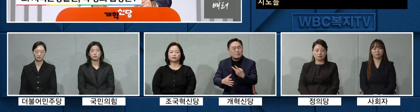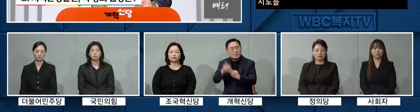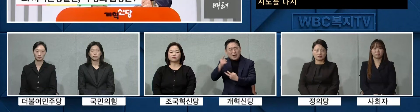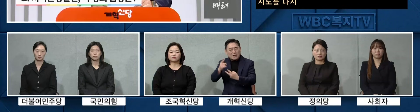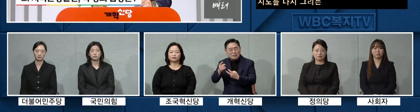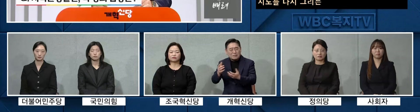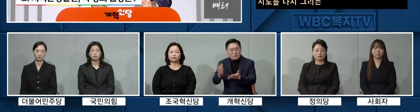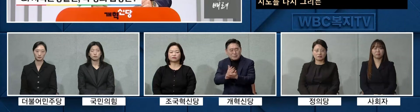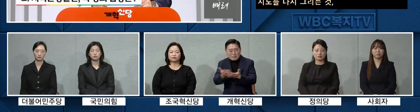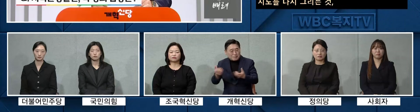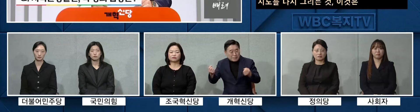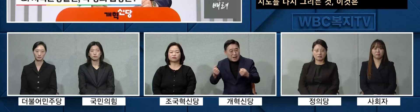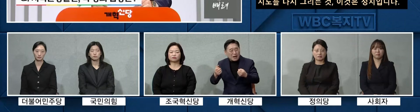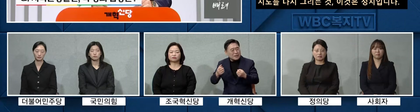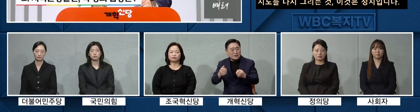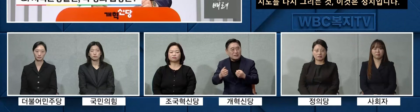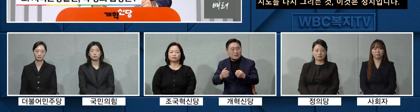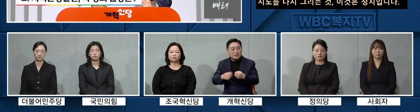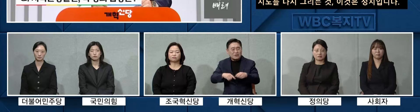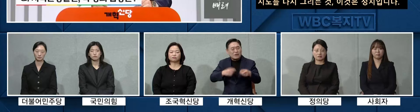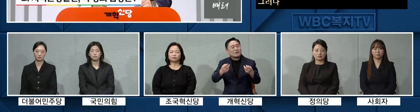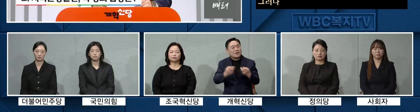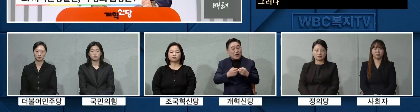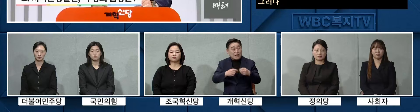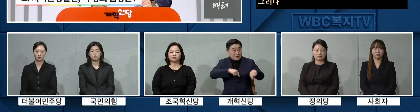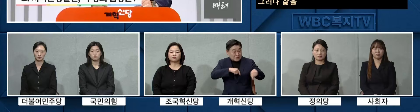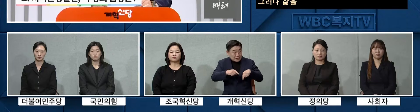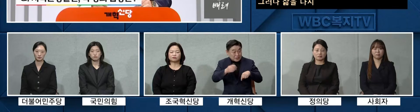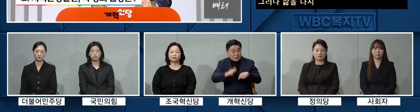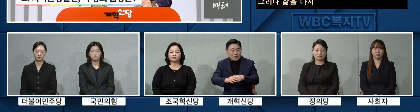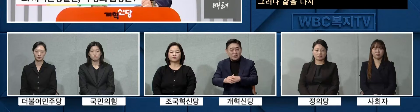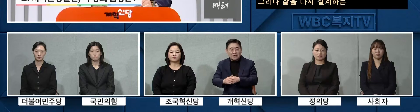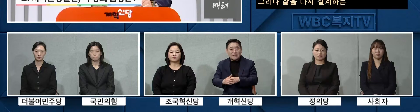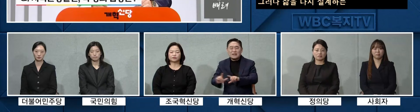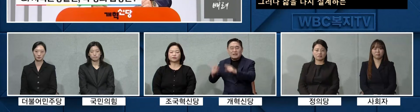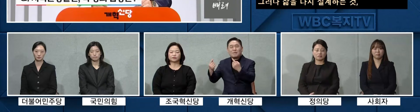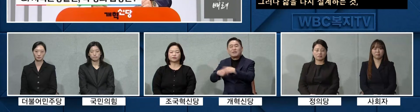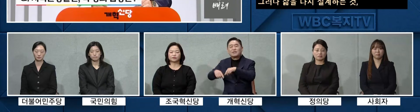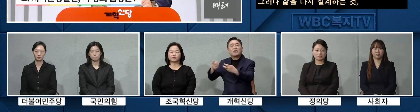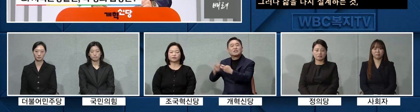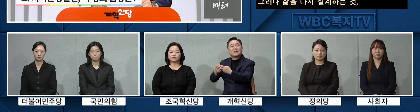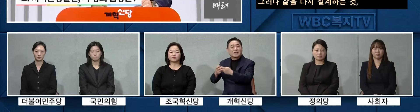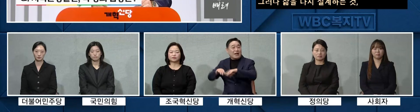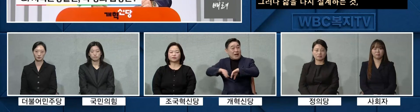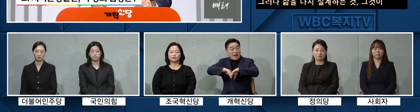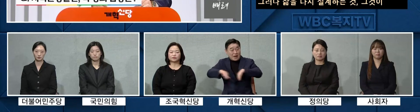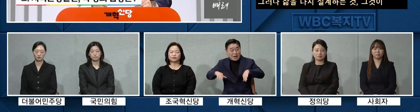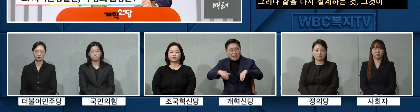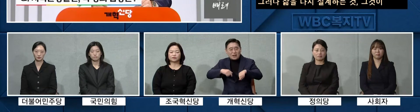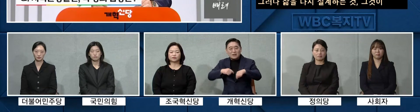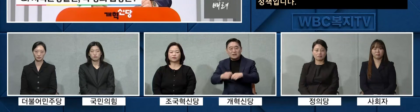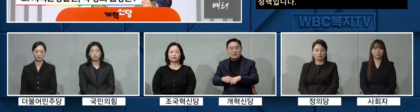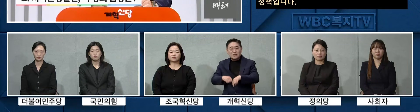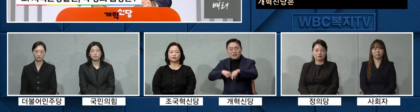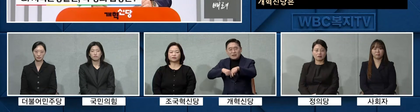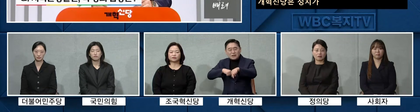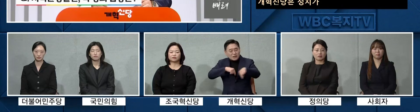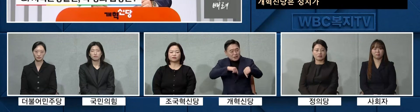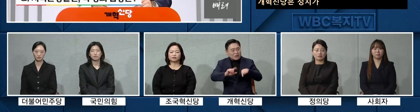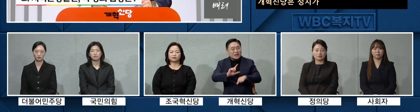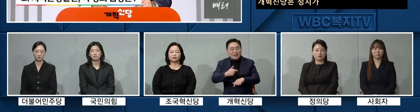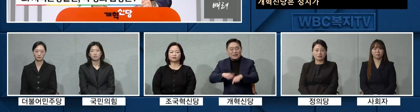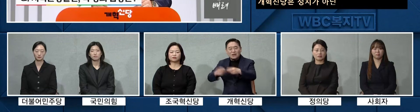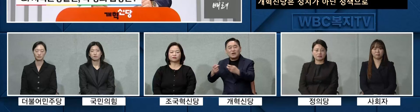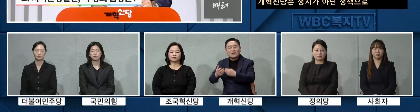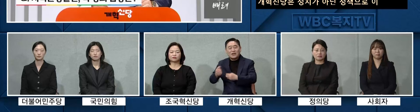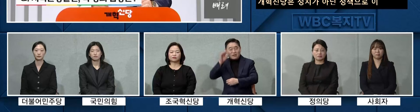정치입니다. 그러나 삶을 다시 설계하는 것, 그것이 정책입니다. 개혁신당은 정치가 아닌 정책으로 이 나라의